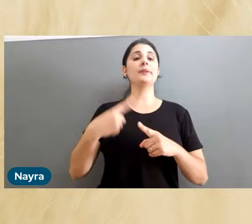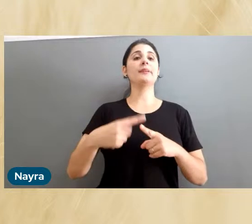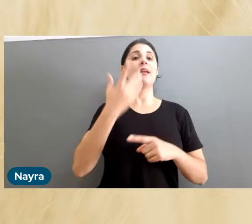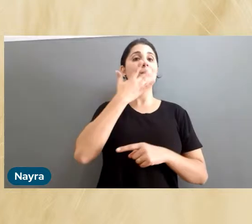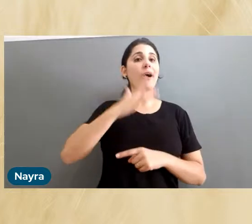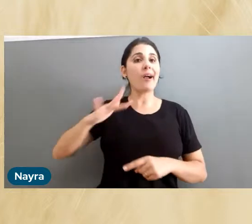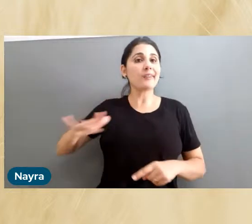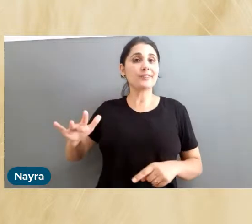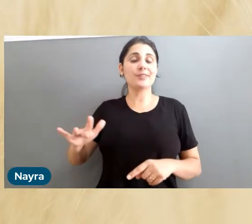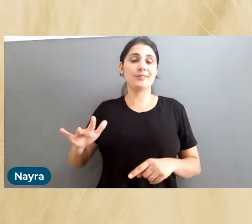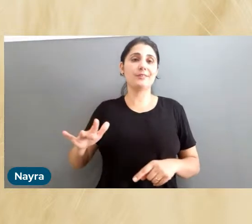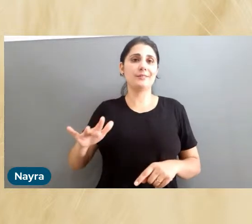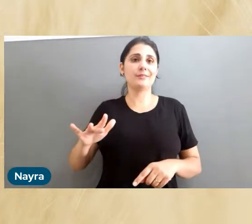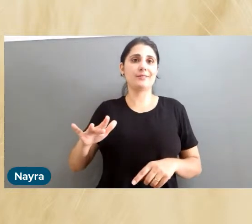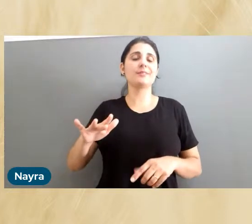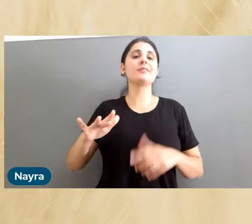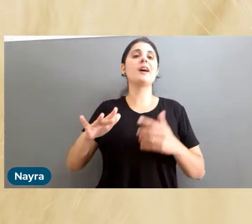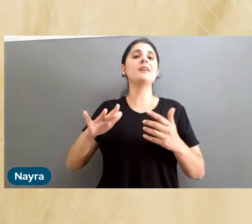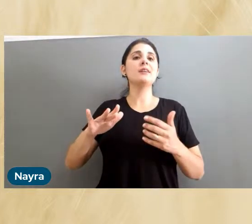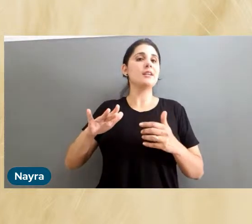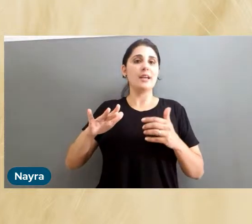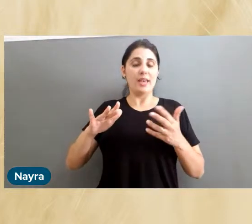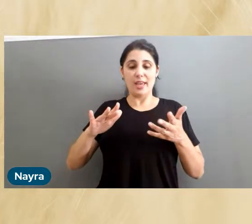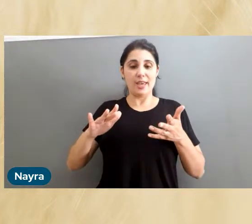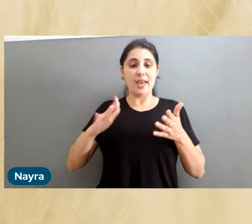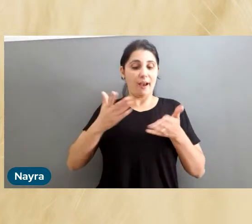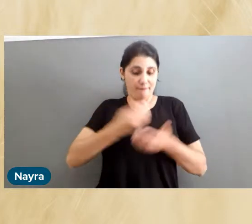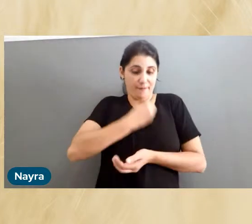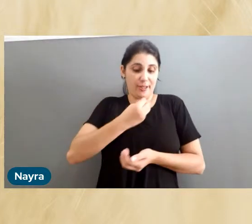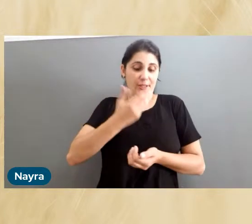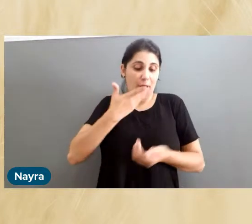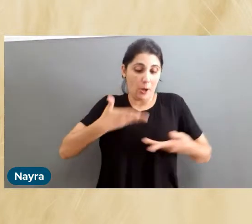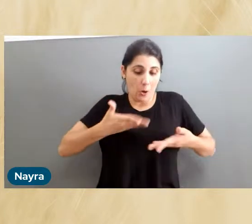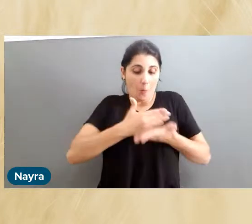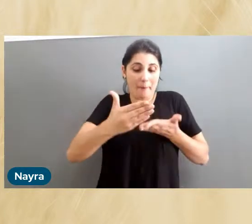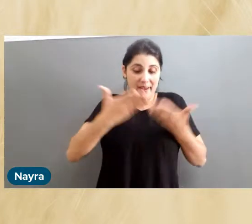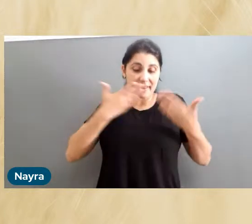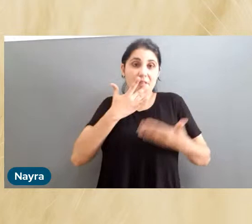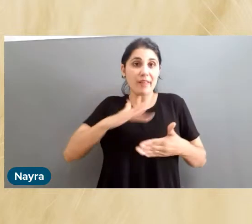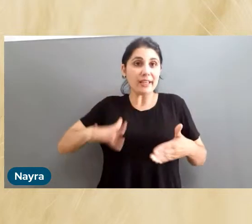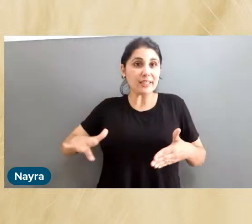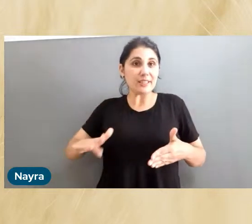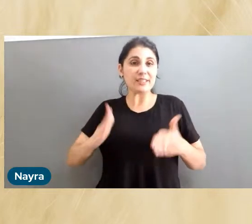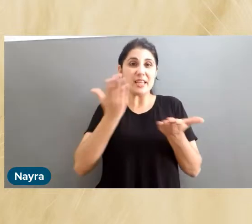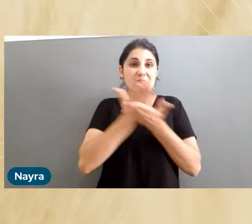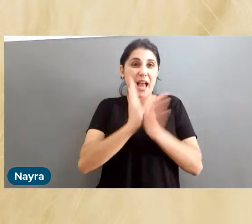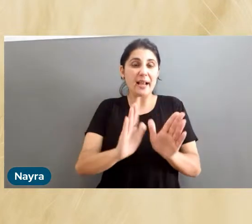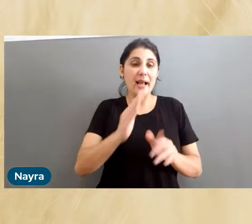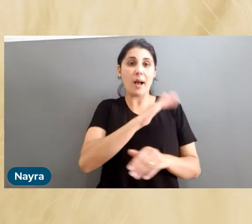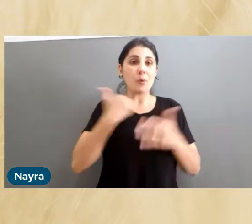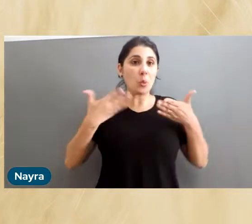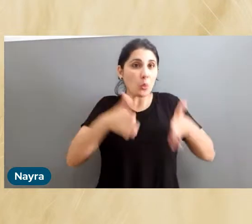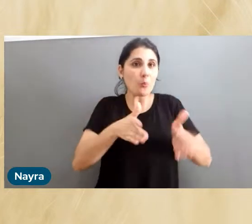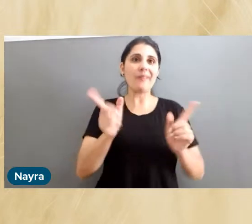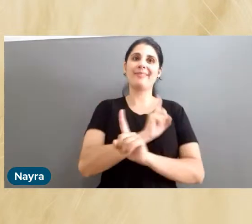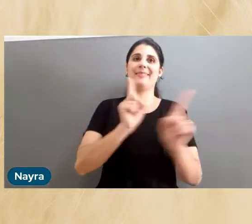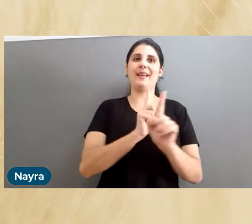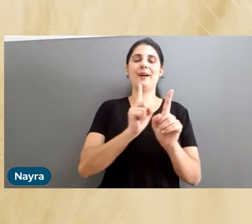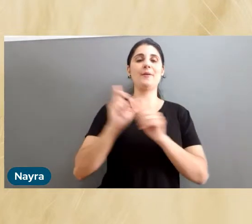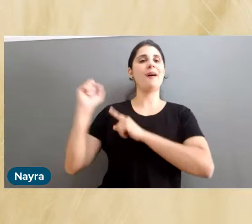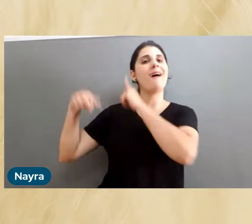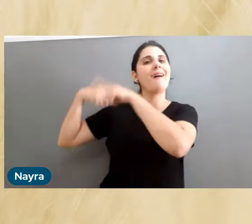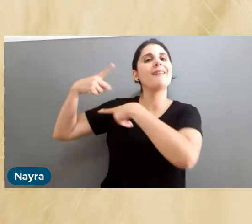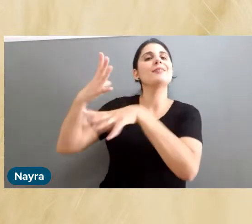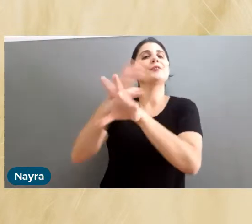não termina com o túmulo. Nós somos herdeiros do nosso passado. As nossas atitudes no